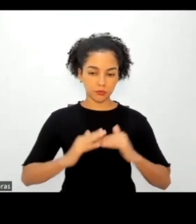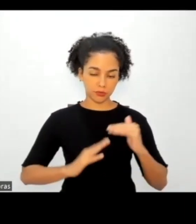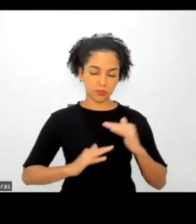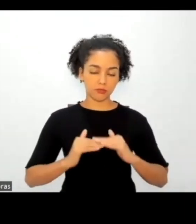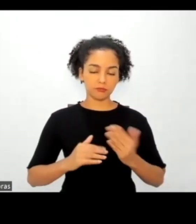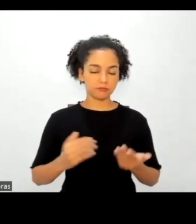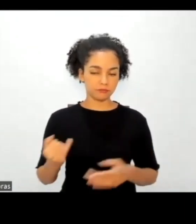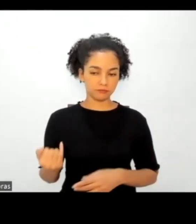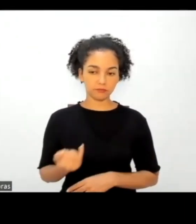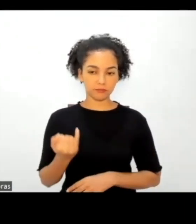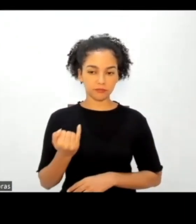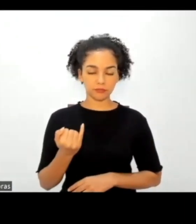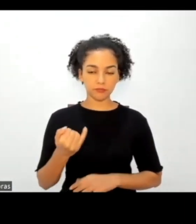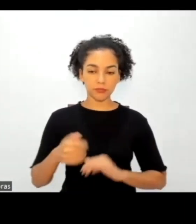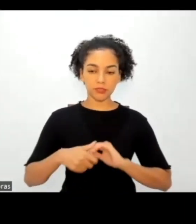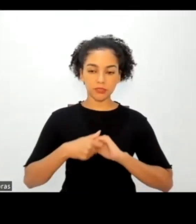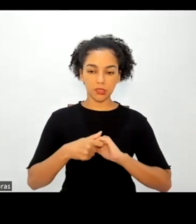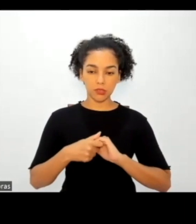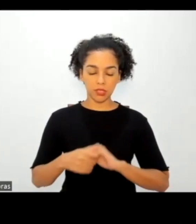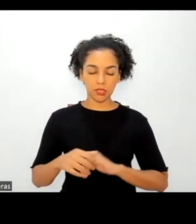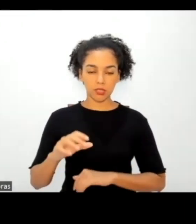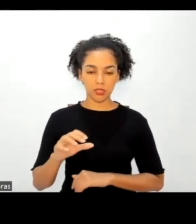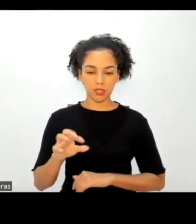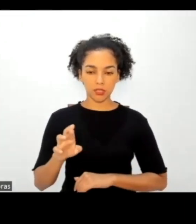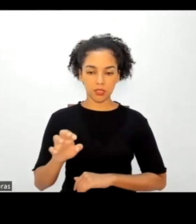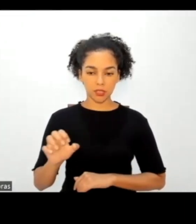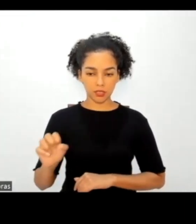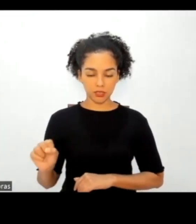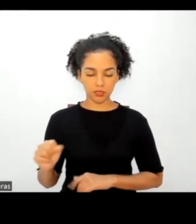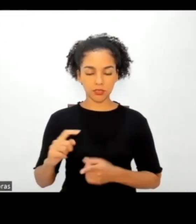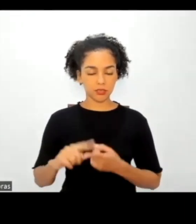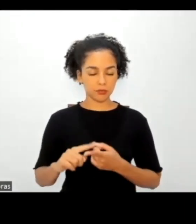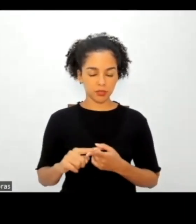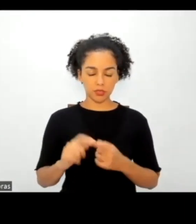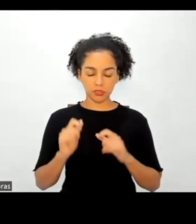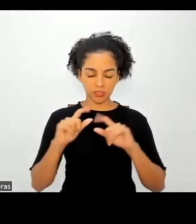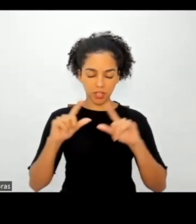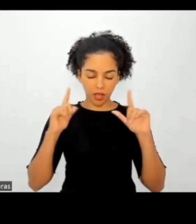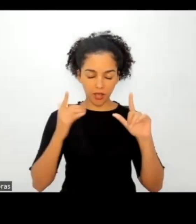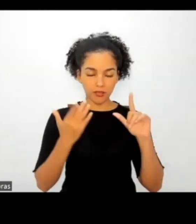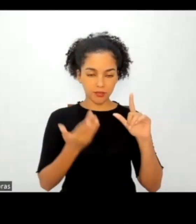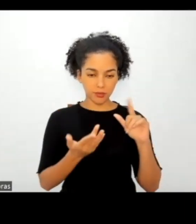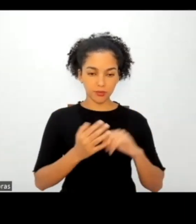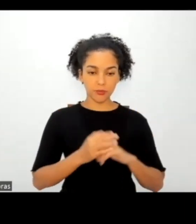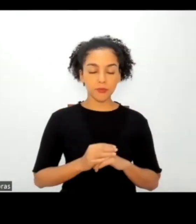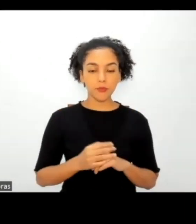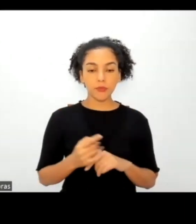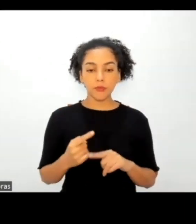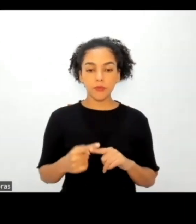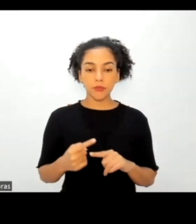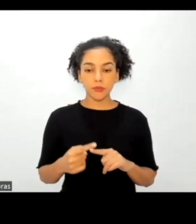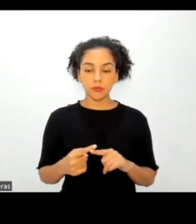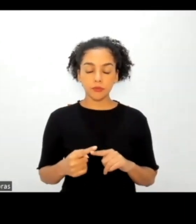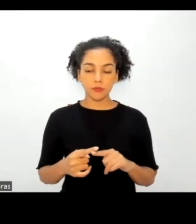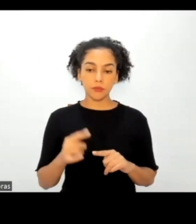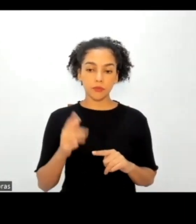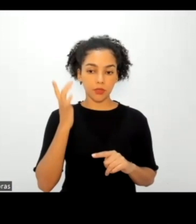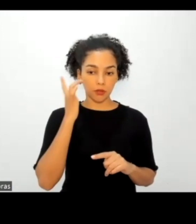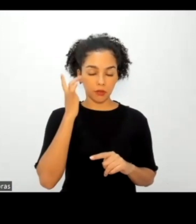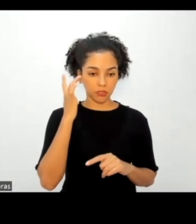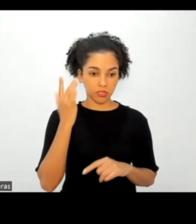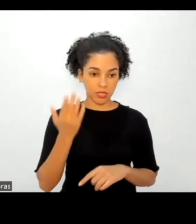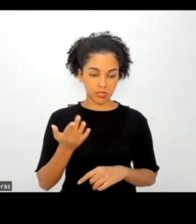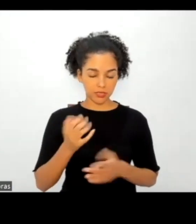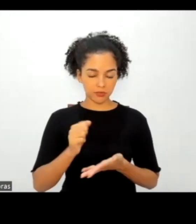também saudar, né, o CRES, né, e fazer esse destaque, né, e aí até porque eu acho que essa atividade também pensada,